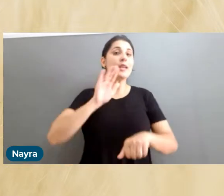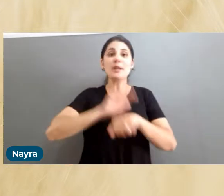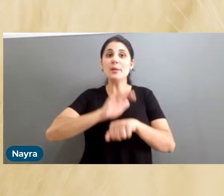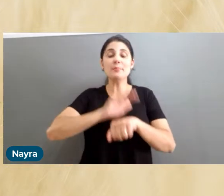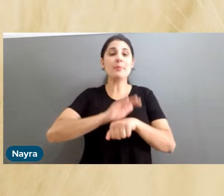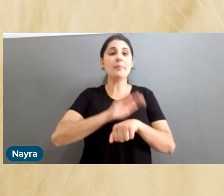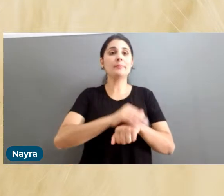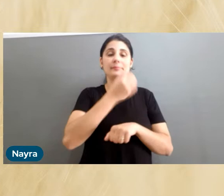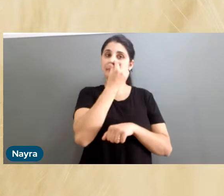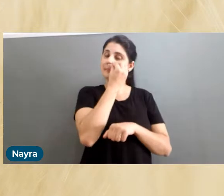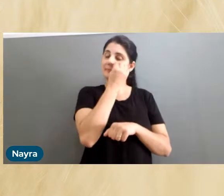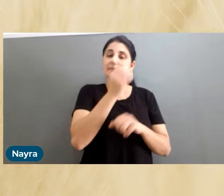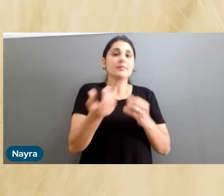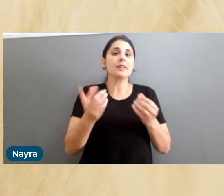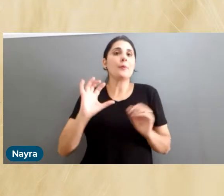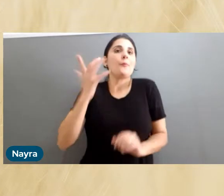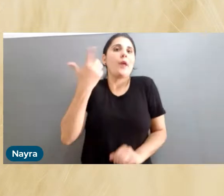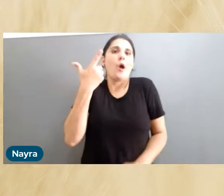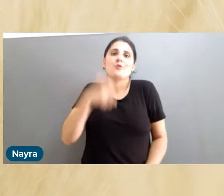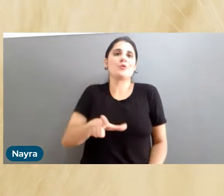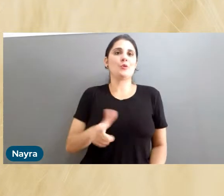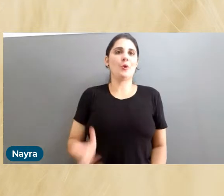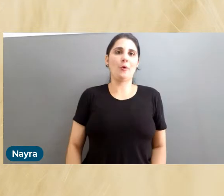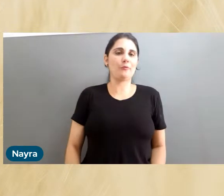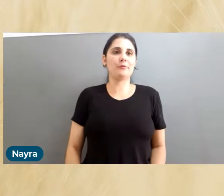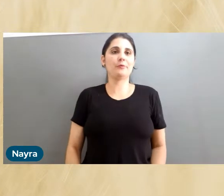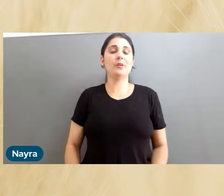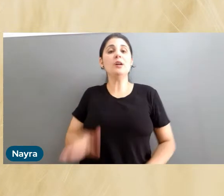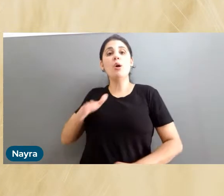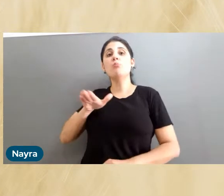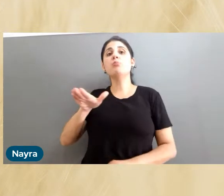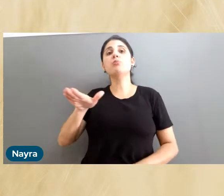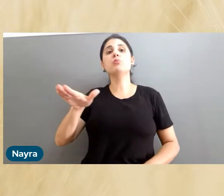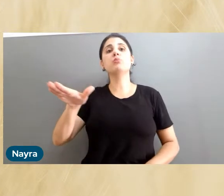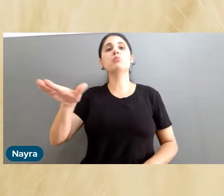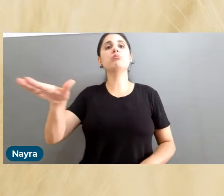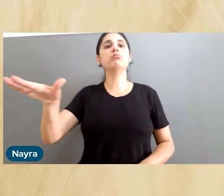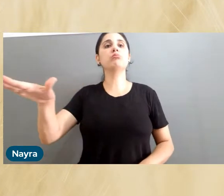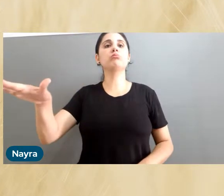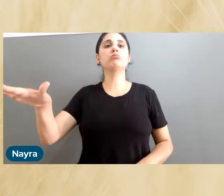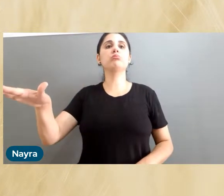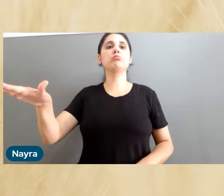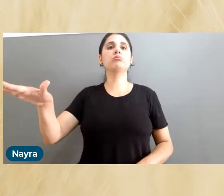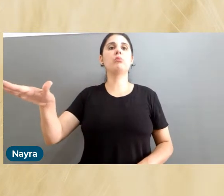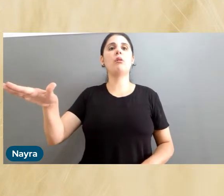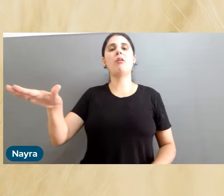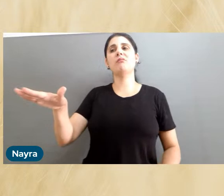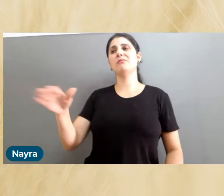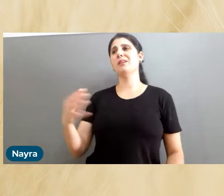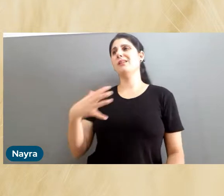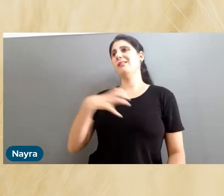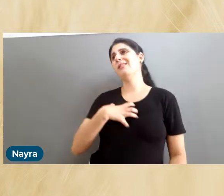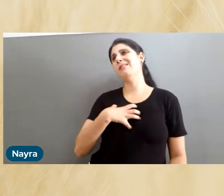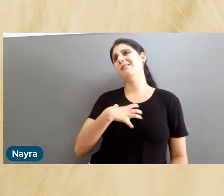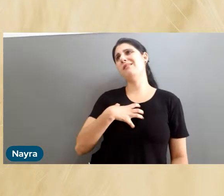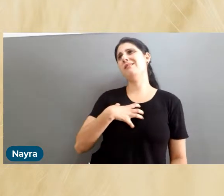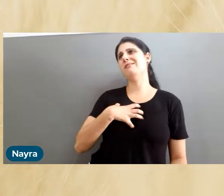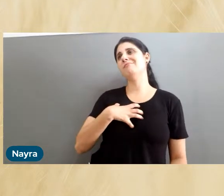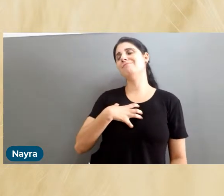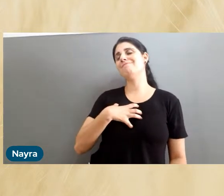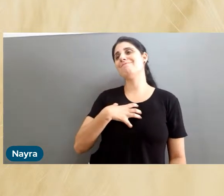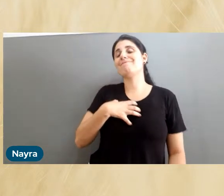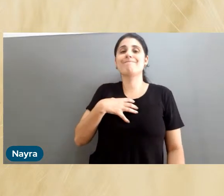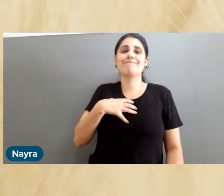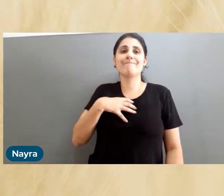um momento que não voltaria. Se ele tivesse tomado o ônibus, talvez a criança tivesse ficado frustrada, não se sentindo